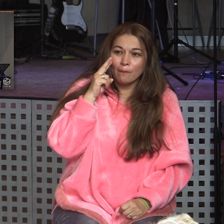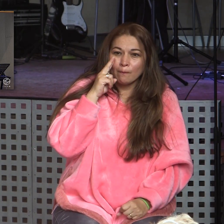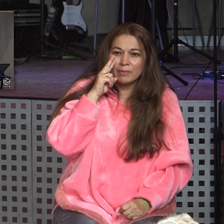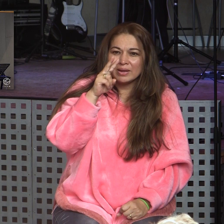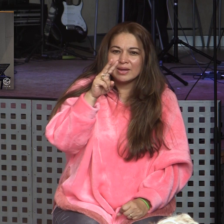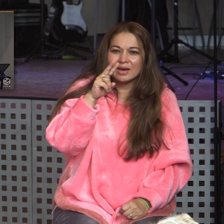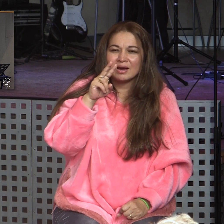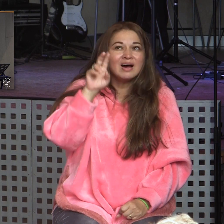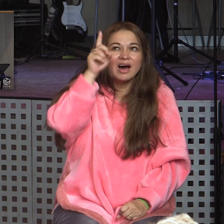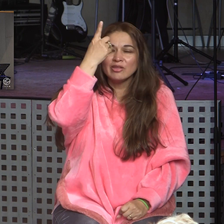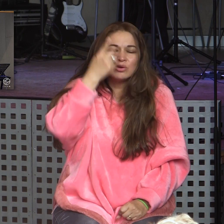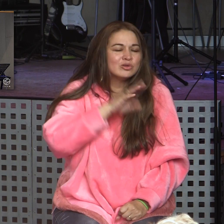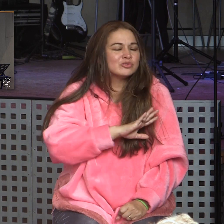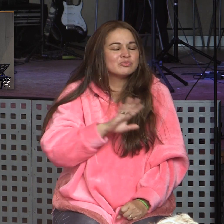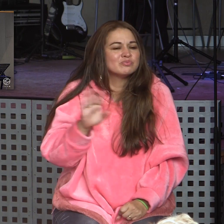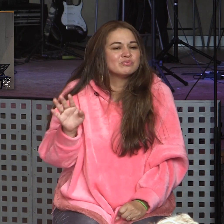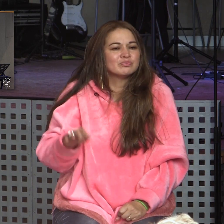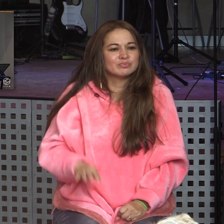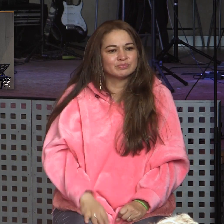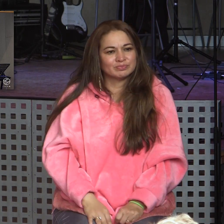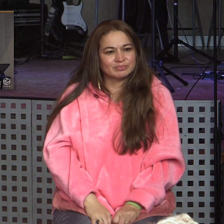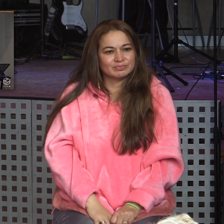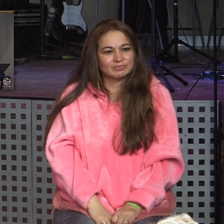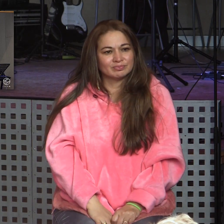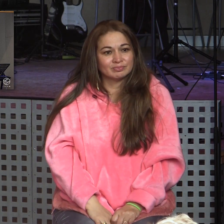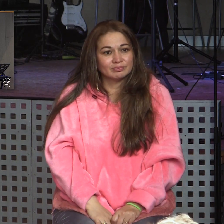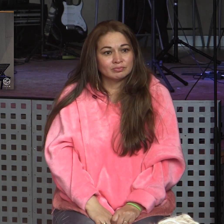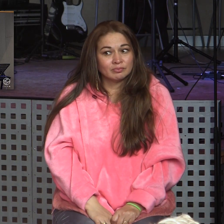pueblo se queja